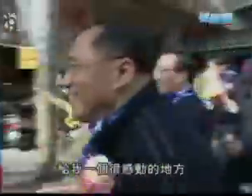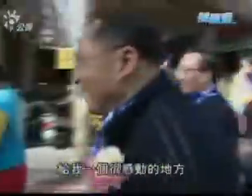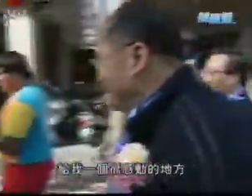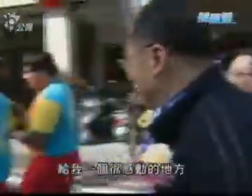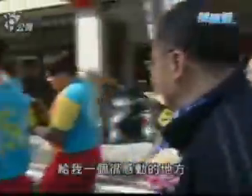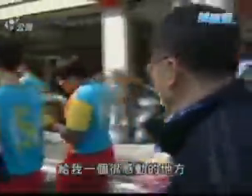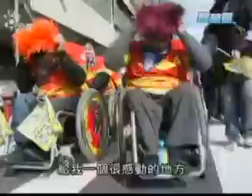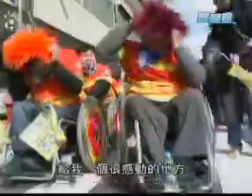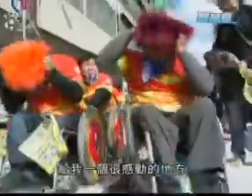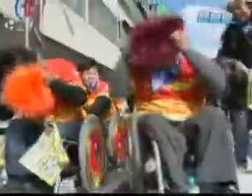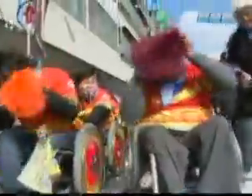动的地方。